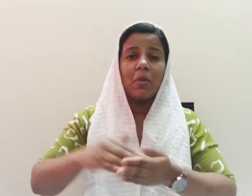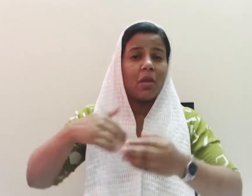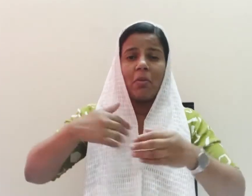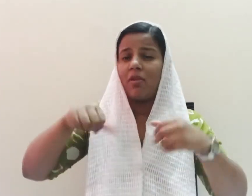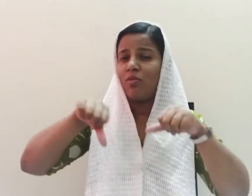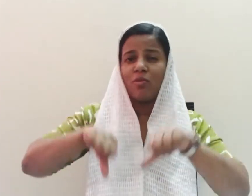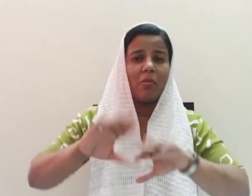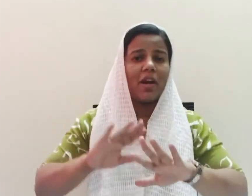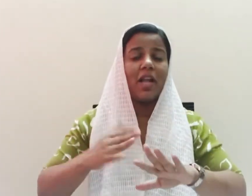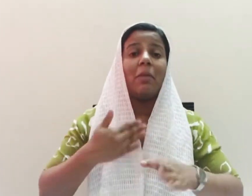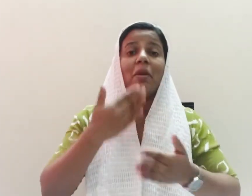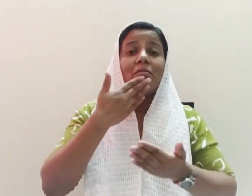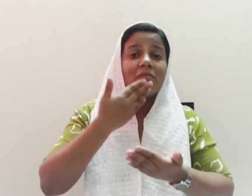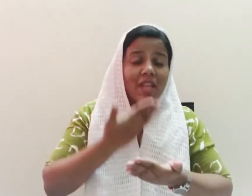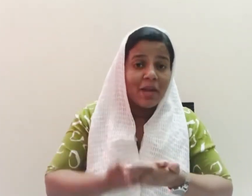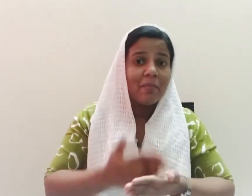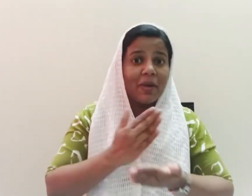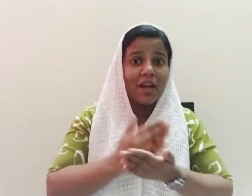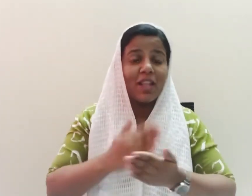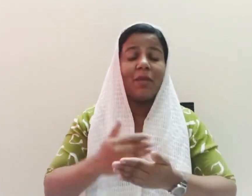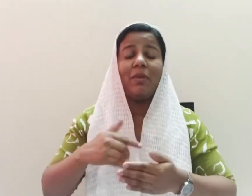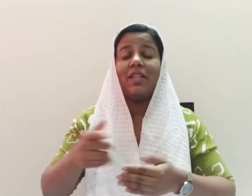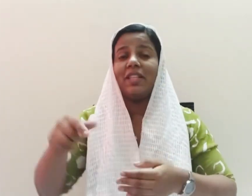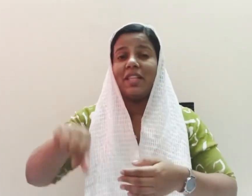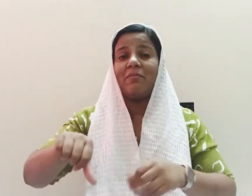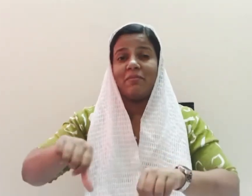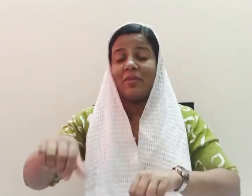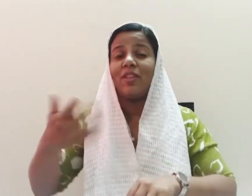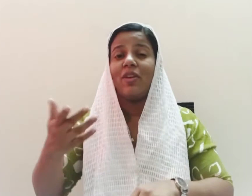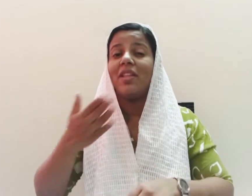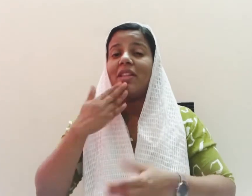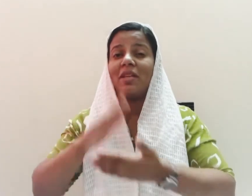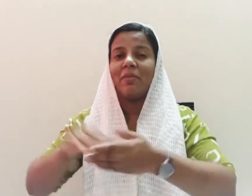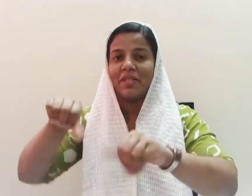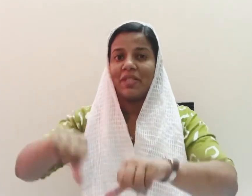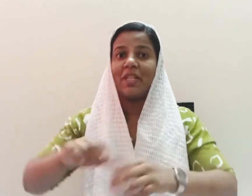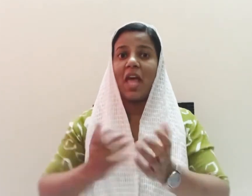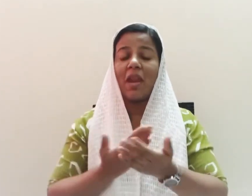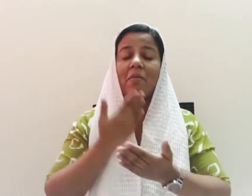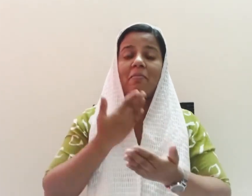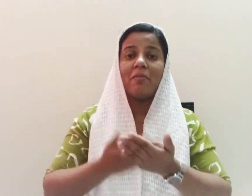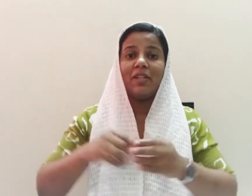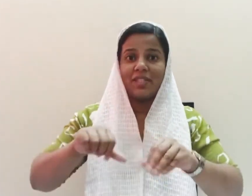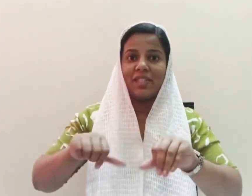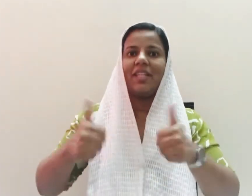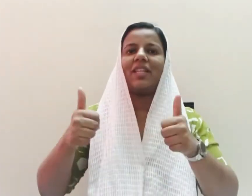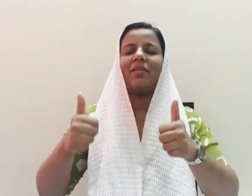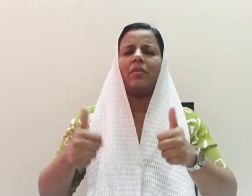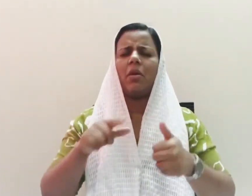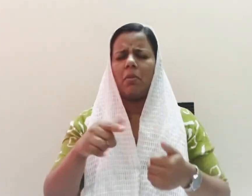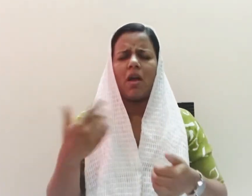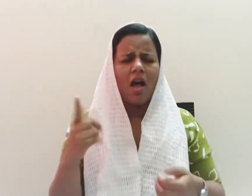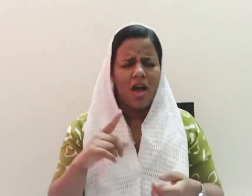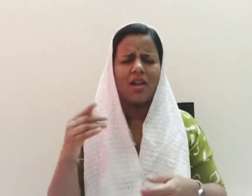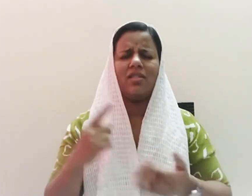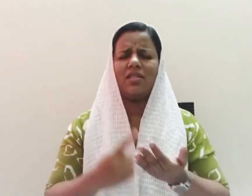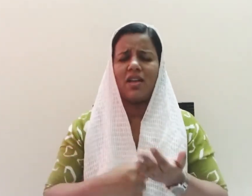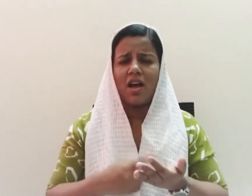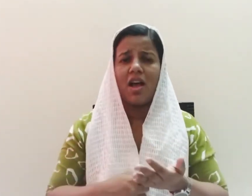തോൽക്കാതെ നന്മയാൽ തിന്മയെ തോൽപ്പിക്കുക. അവൻ അതുകൊണ്ട് ആരുമായിക്കോട്ടെ, നിങ്ങൾക്ക് ചെയ്യാവുന്ന കാലത്ത്, നിങ്ങൾക്ക് ചെയ്യാവുന്ന